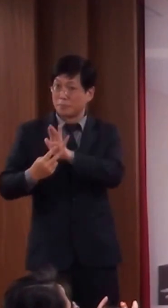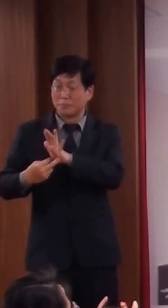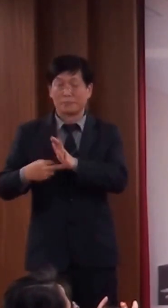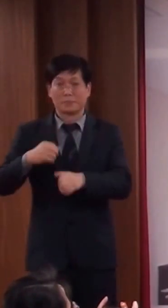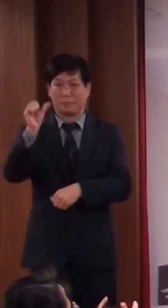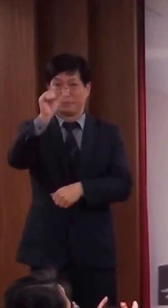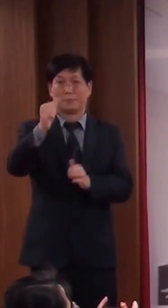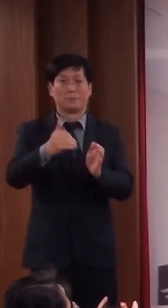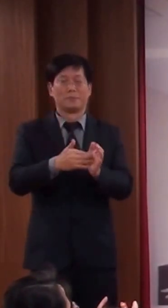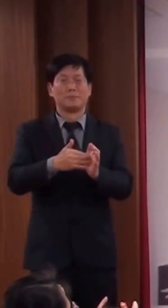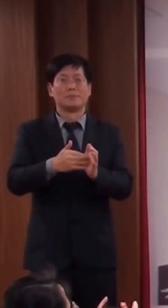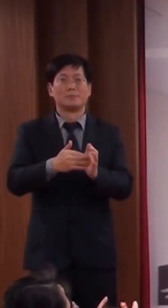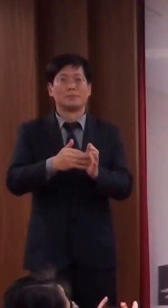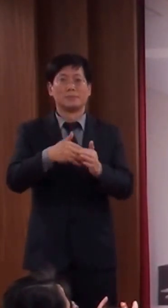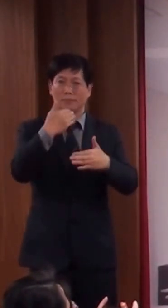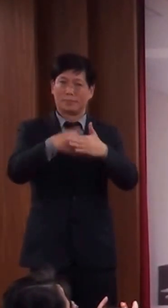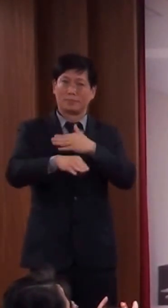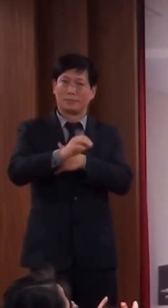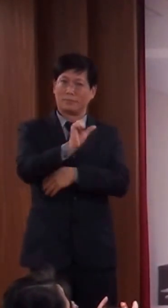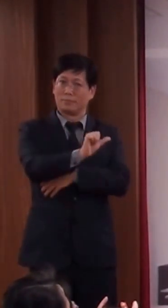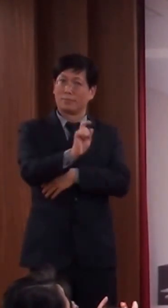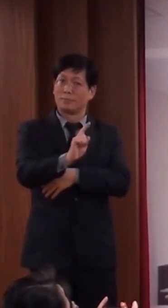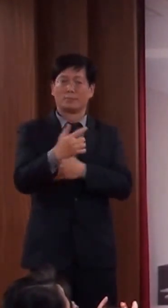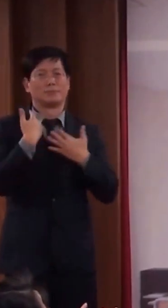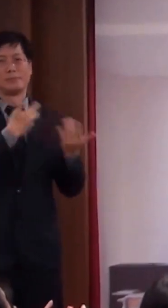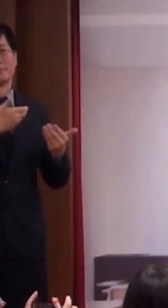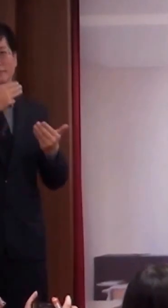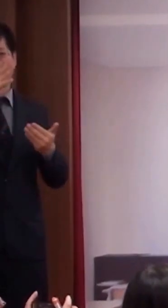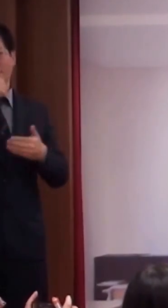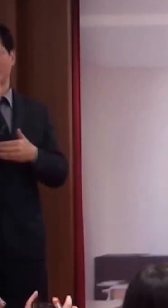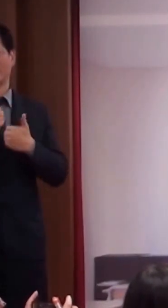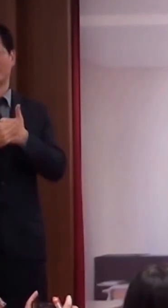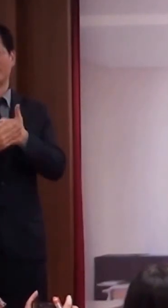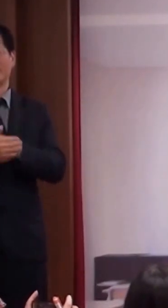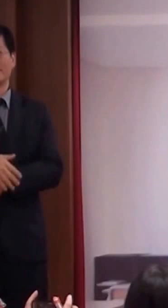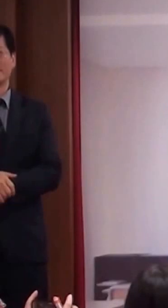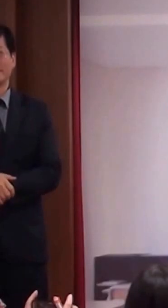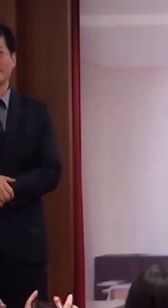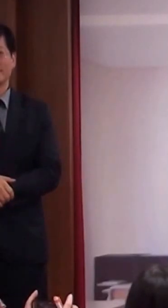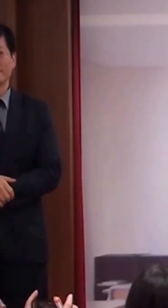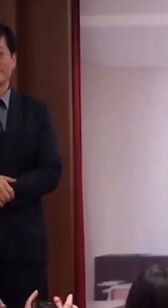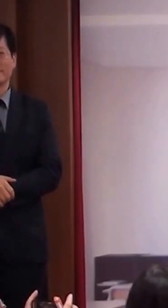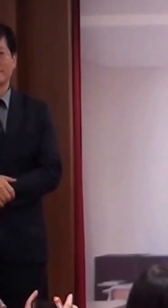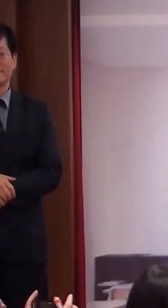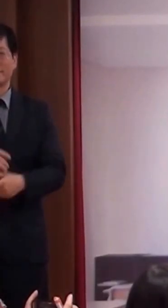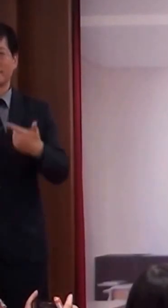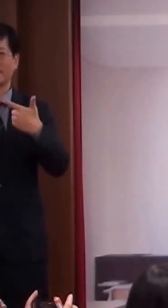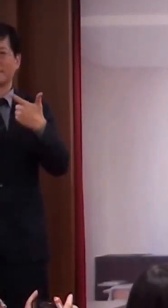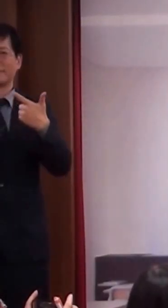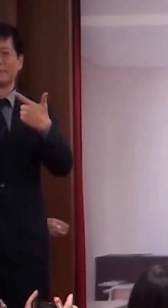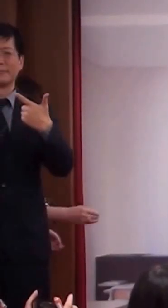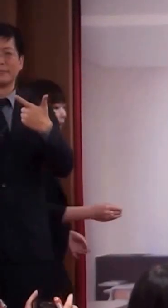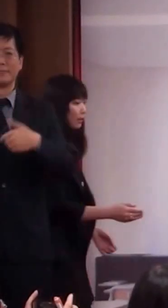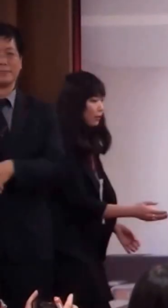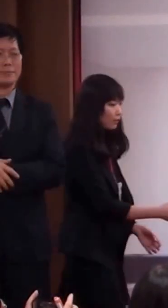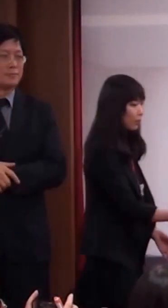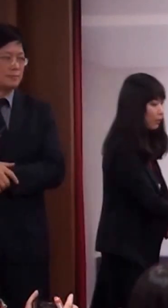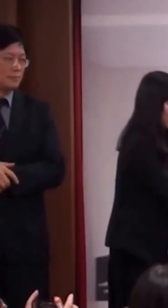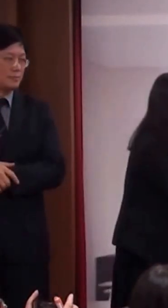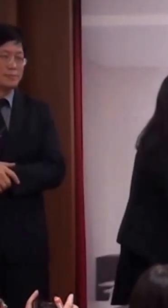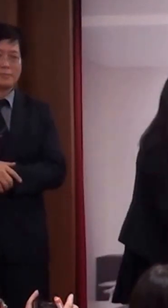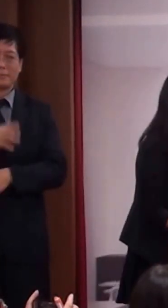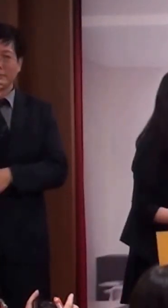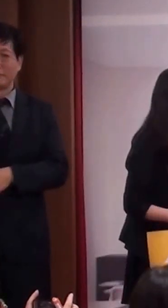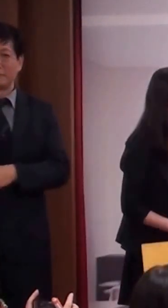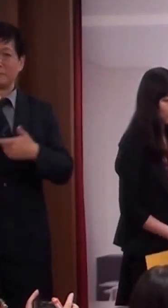晓五招， 前五招。 那后面这五招就请我们从鸿哥帮忙揭晓了。 来，第六招就是一化的